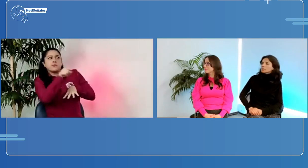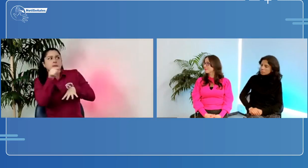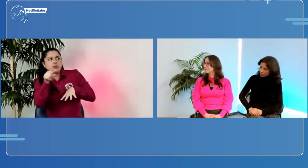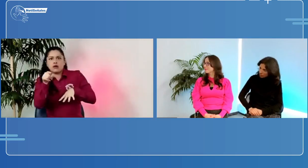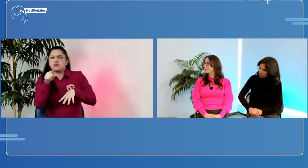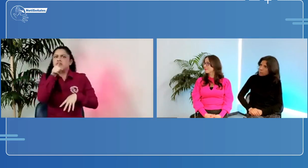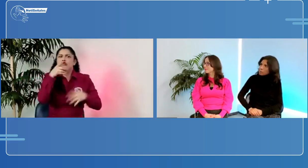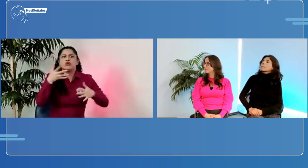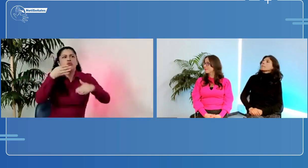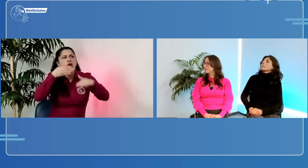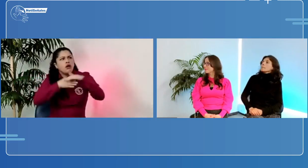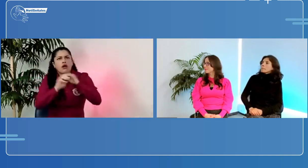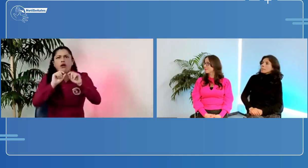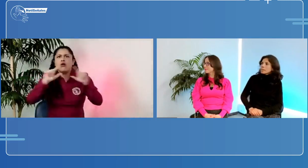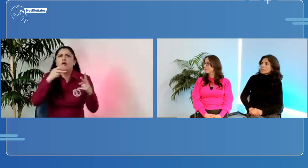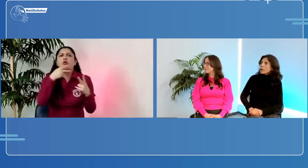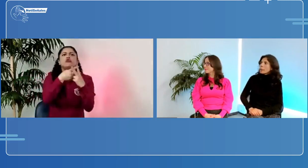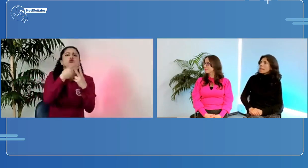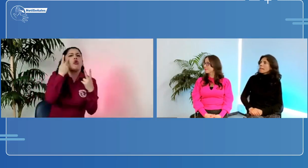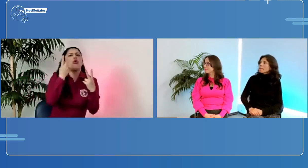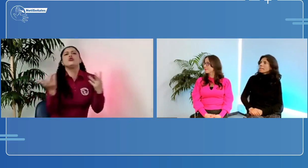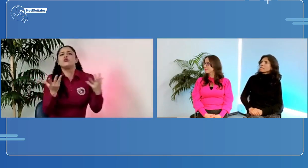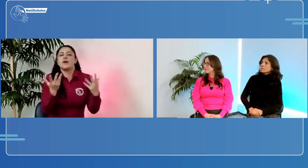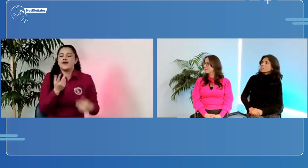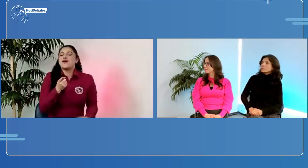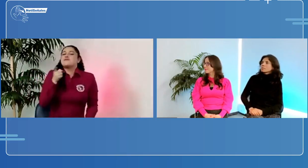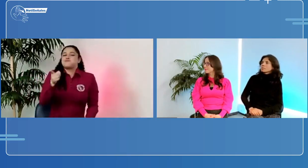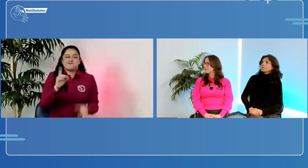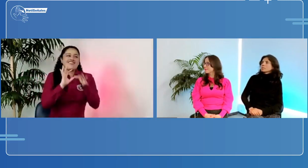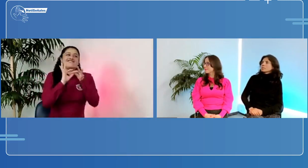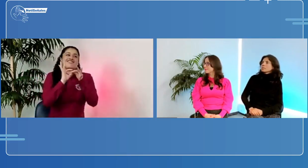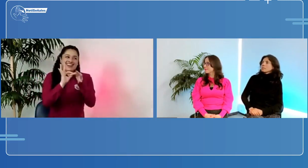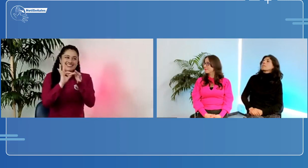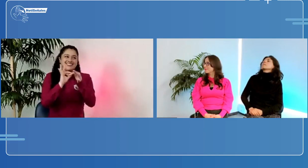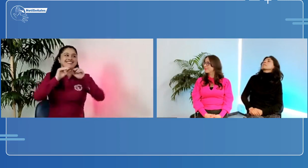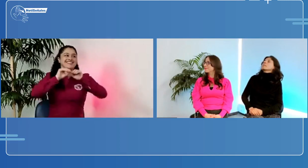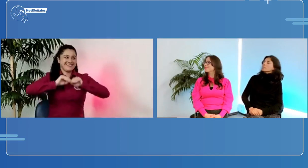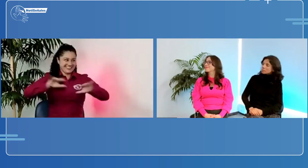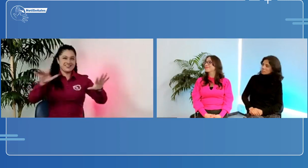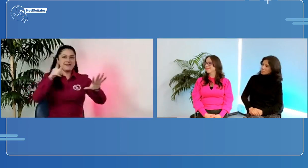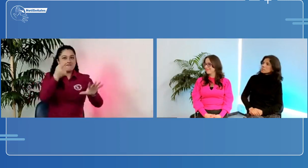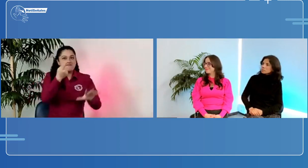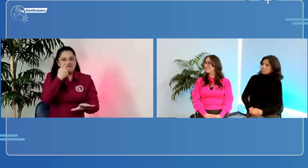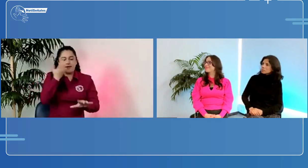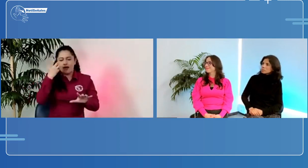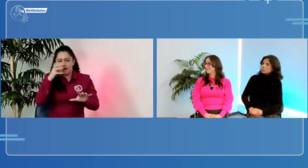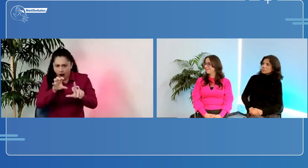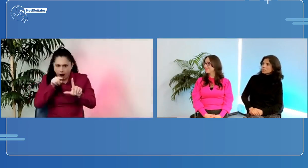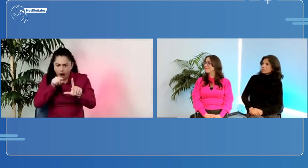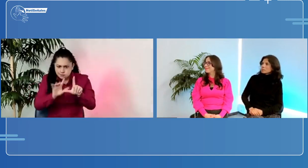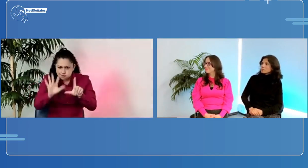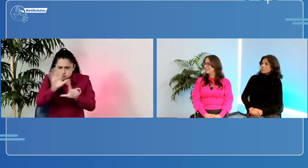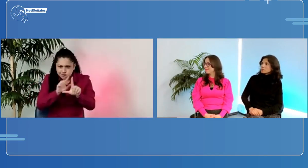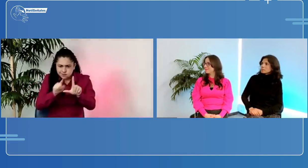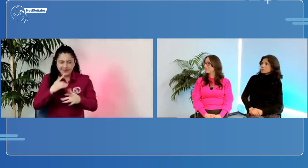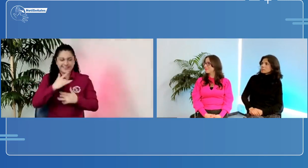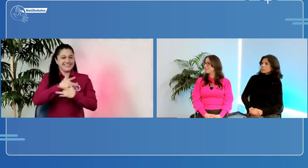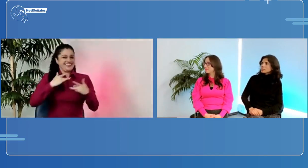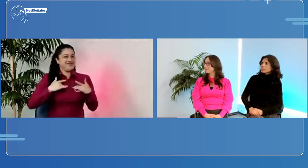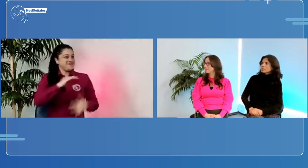personas pues pueden ver y ver el tema de, pues, de este reto entre penas, porque también pues tenemos esta